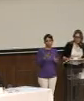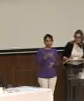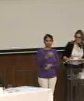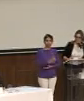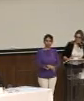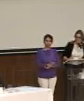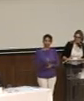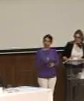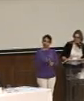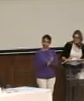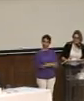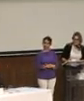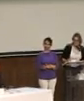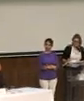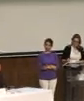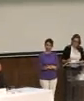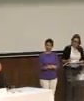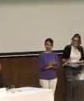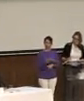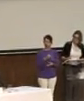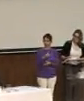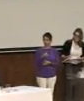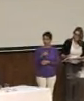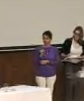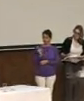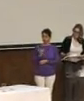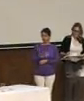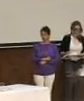Obrigada. Professor Elcio.